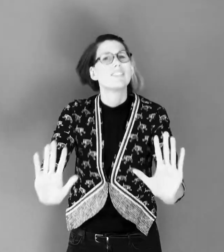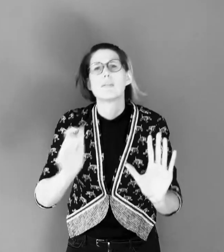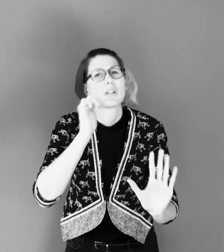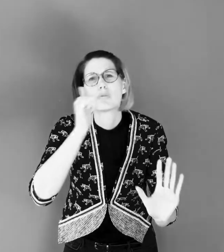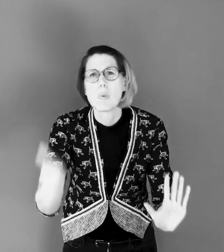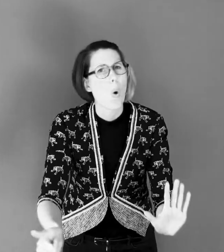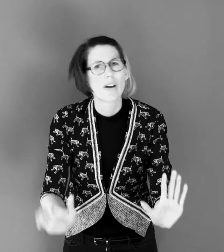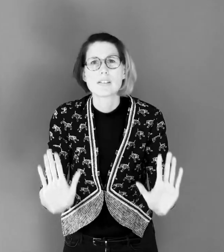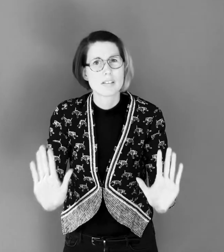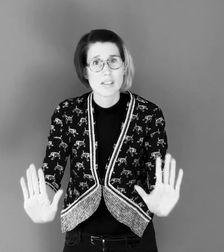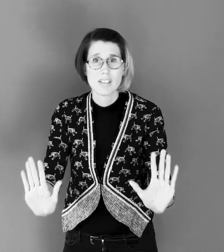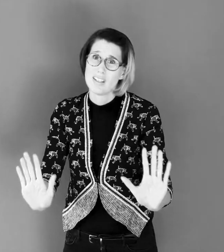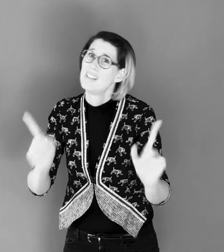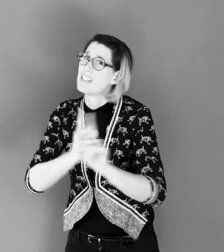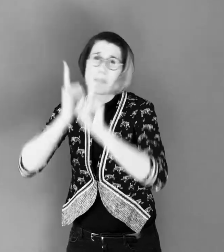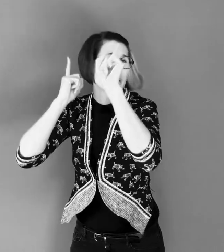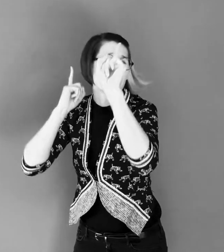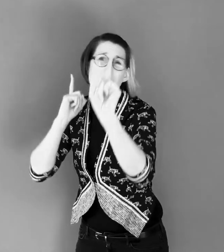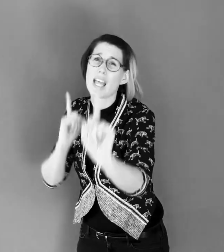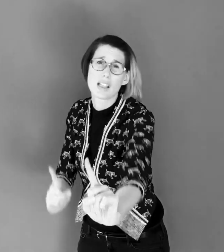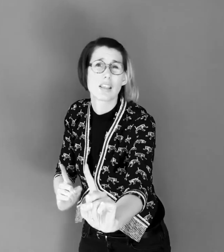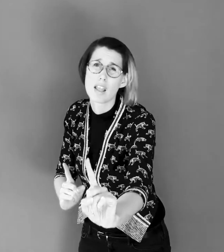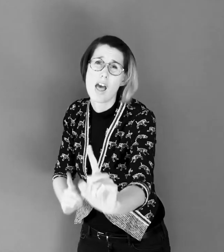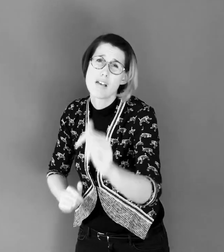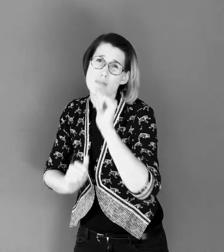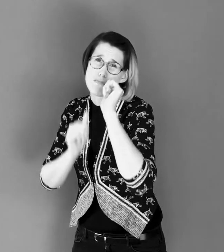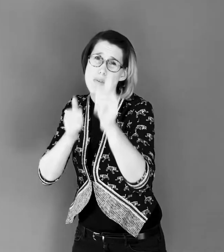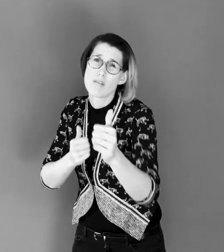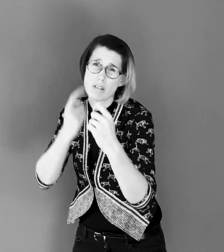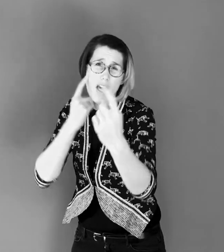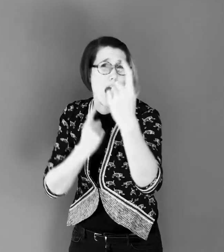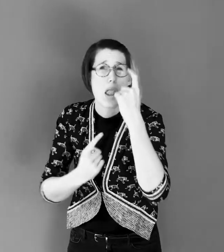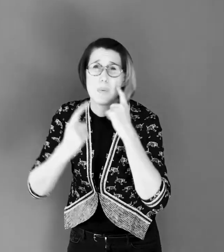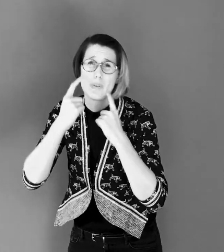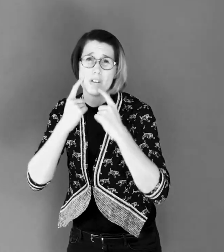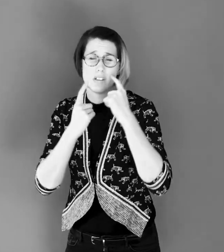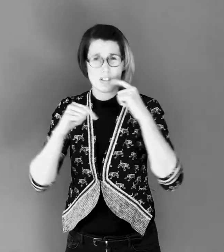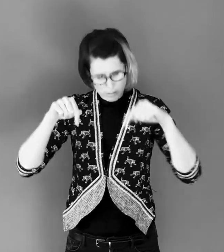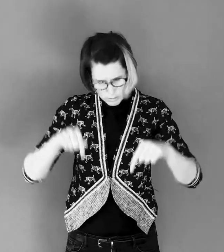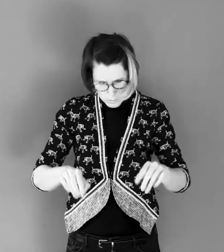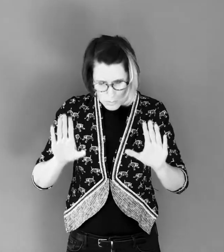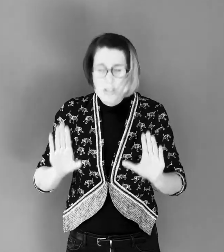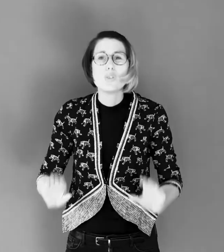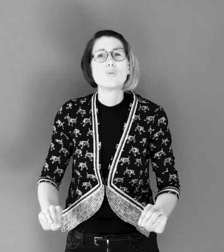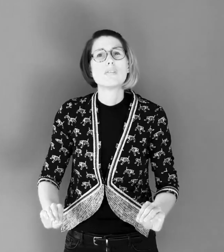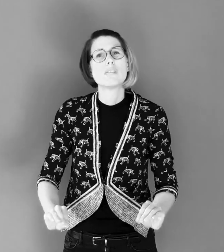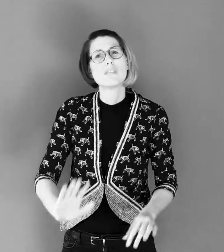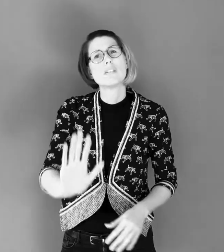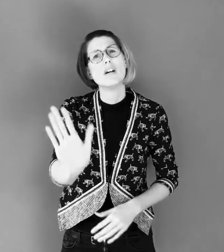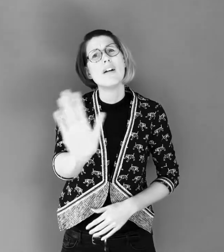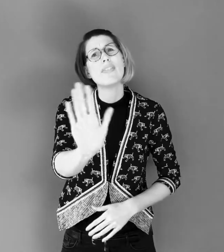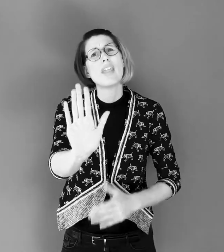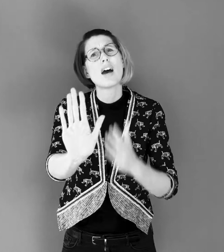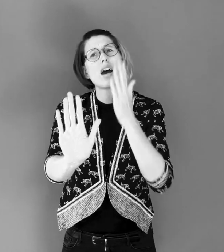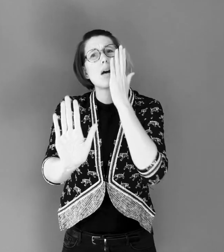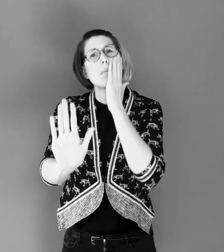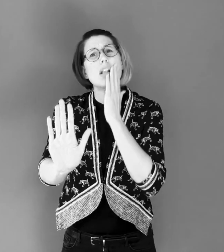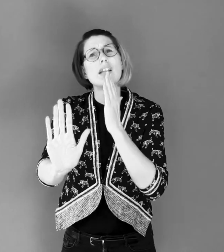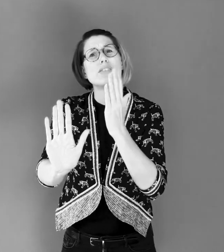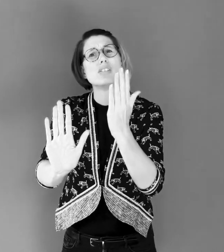morgen. Samen springen, morgen huilen. Nu maar doen, dag mijn liefste. En een